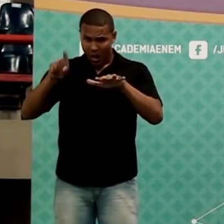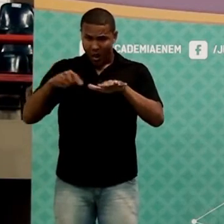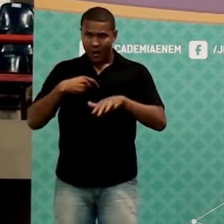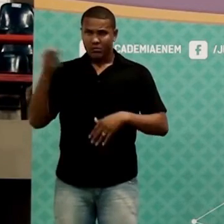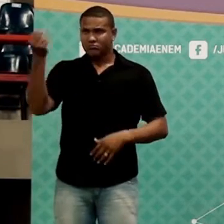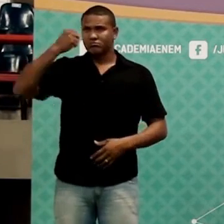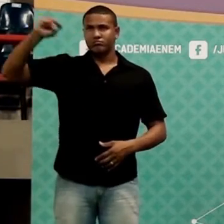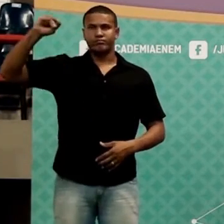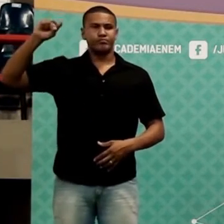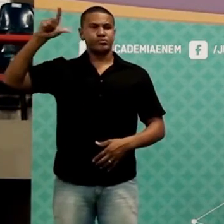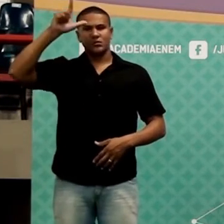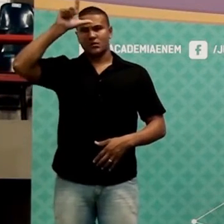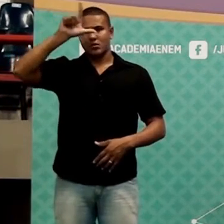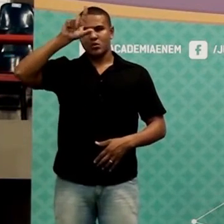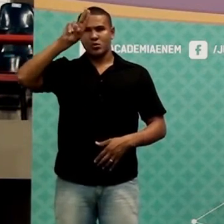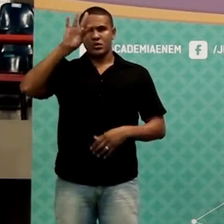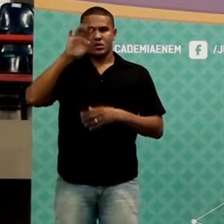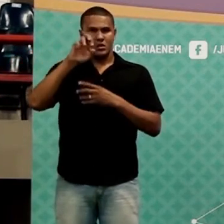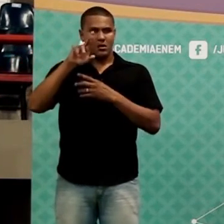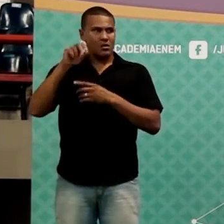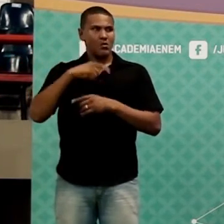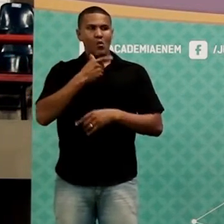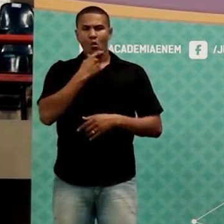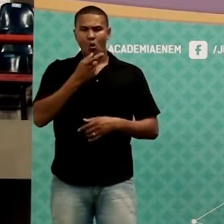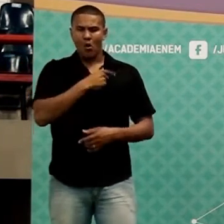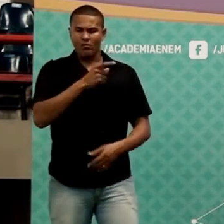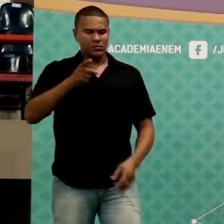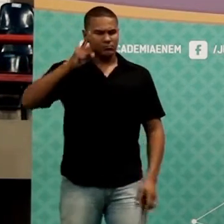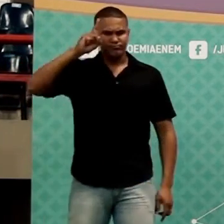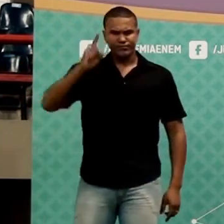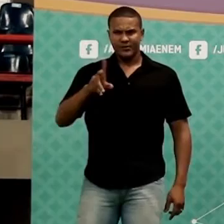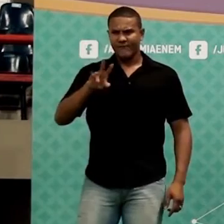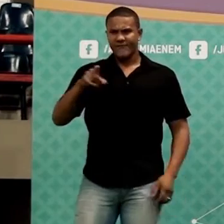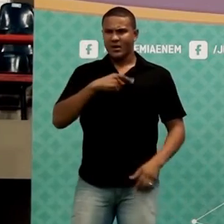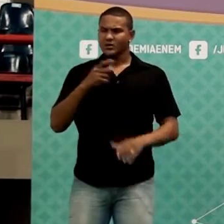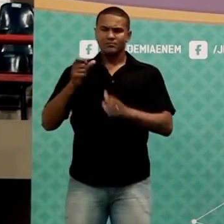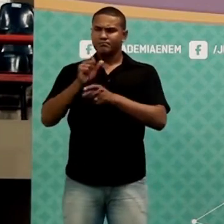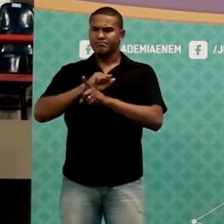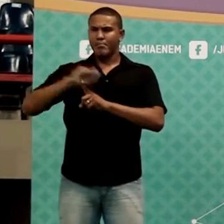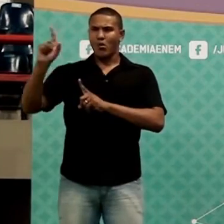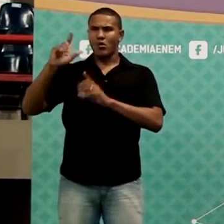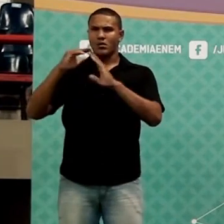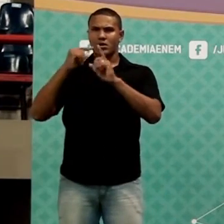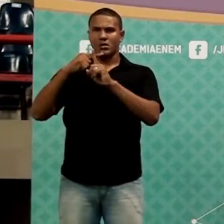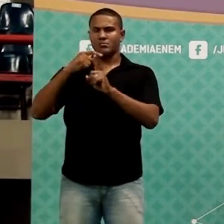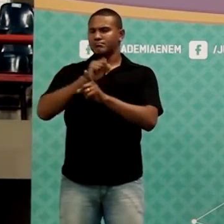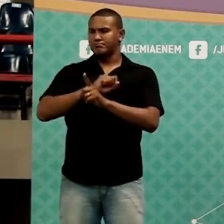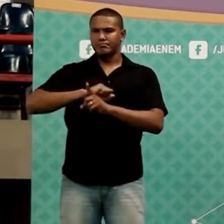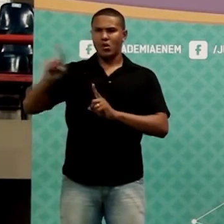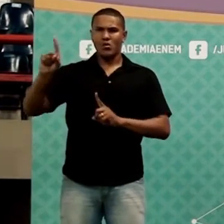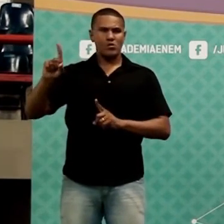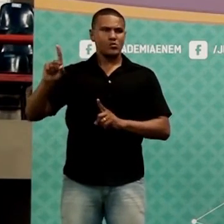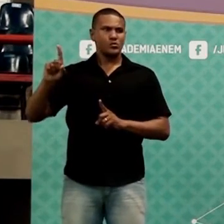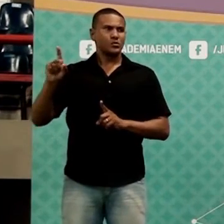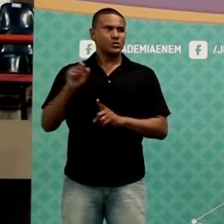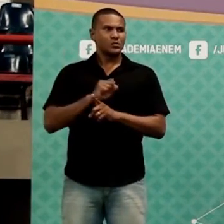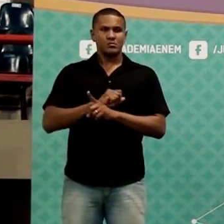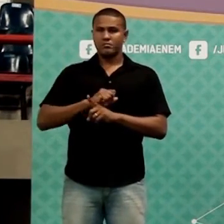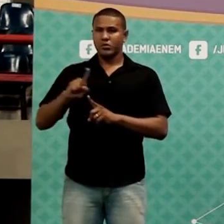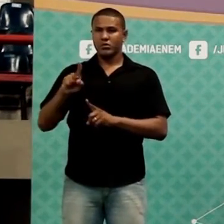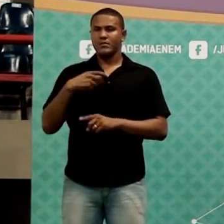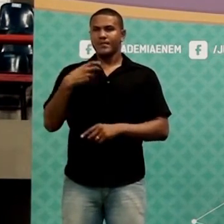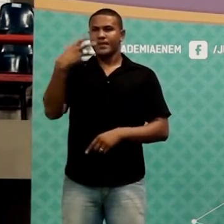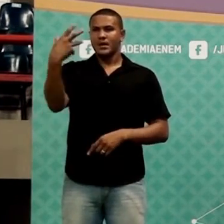Lutero, durante o julgamento, foi condenado à excomunhão, está expulso da igreja, tá? E não